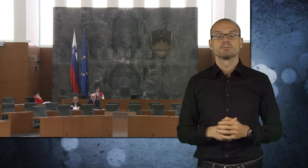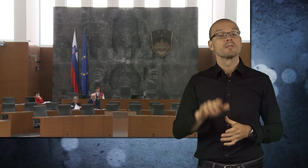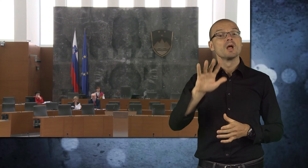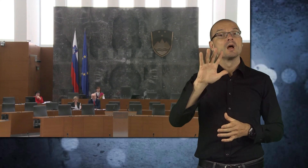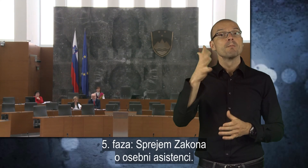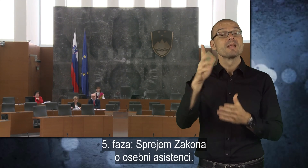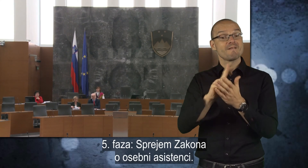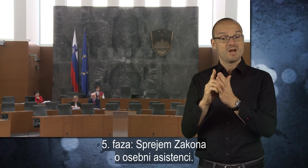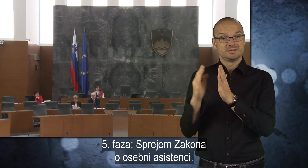Peta faza.